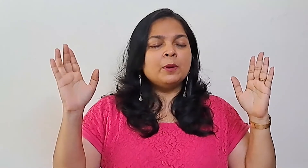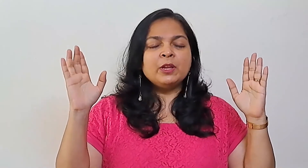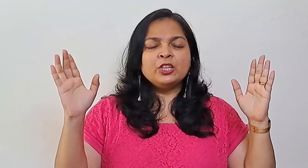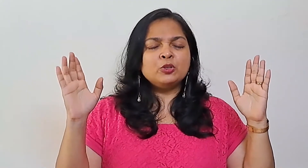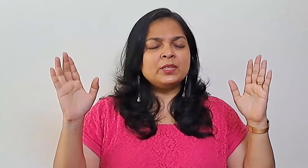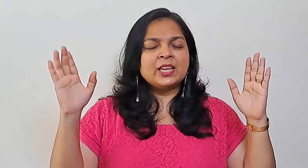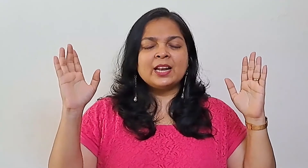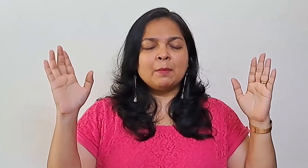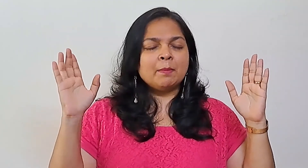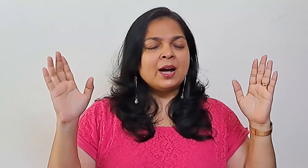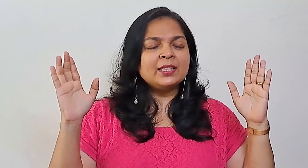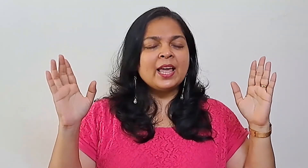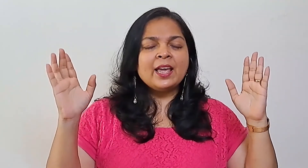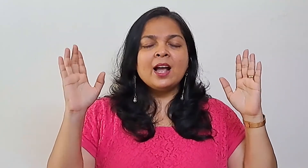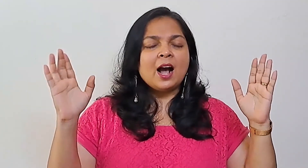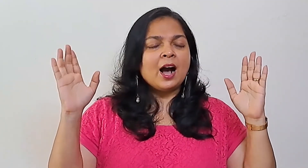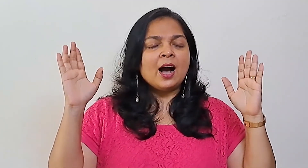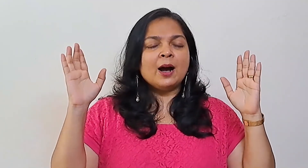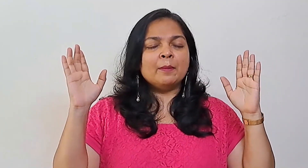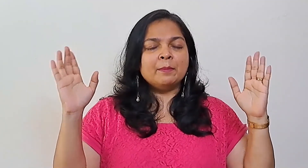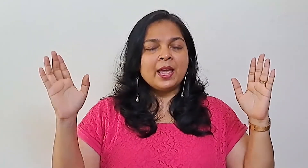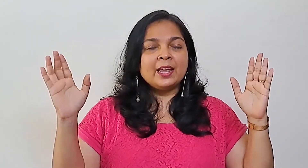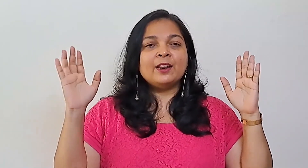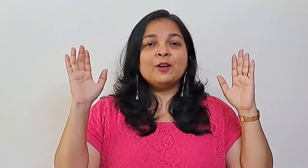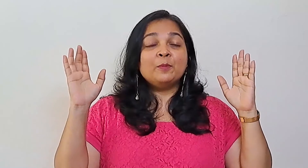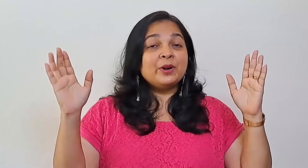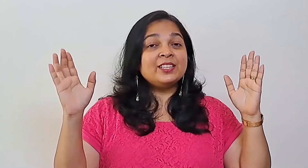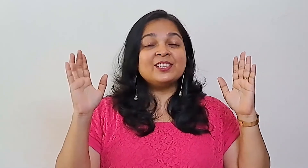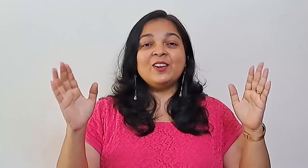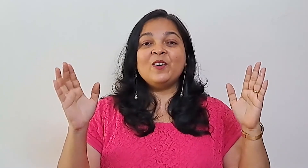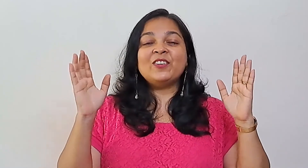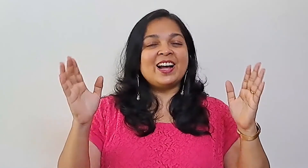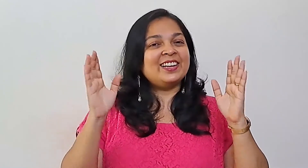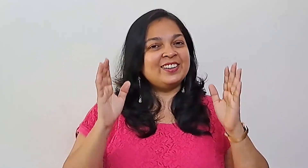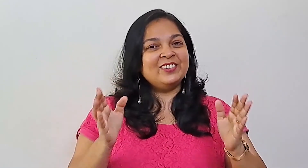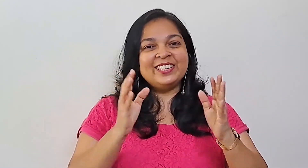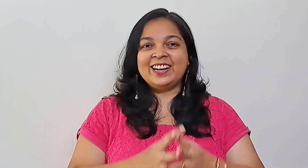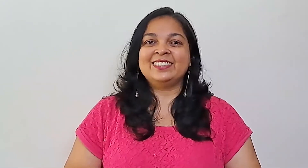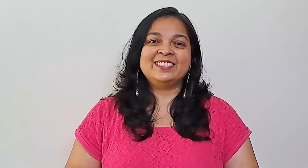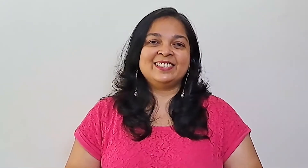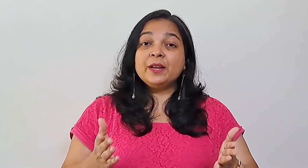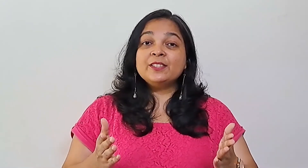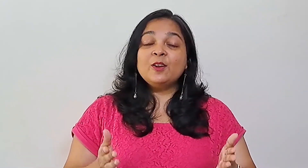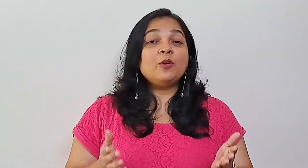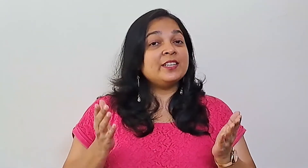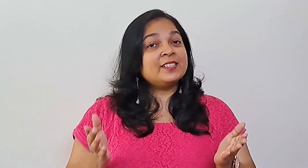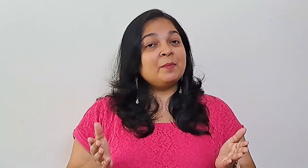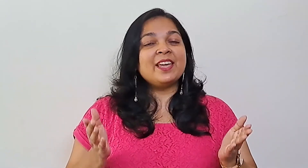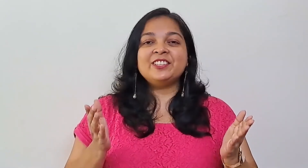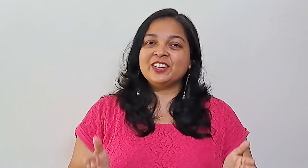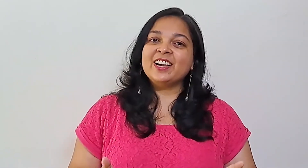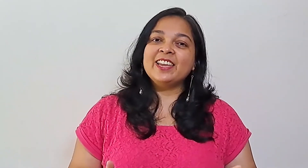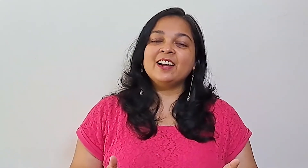ਯੀਸ਼ੂ ਮਸੀਹ ਦੇ ਨਾਮ ਦੇ ਵਿੱਚ ਮੰਗਦੇ ਹਾਂ, ਆਮੇਨ। ਪ੍ਰੇਜ਼ ਦ ਲਾਰਡ, ਹਾਲੇਲੂਇਆ। ਪ੍ਰੇਜ਼ ਦ ਲਾਰਡ।